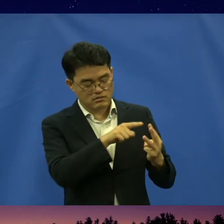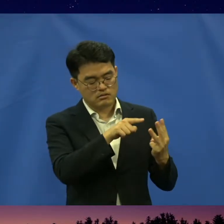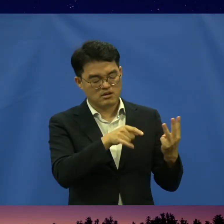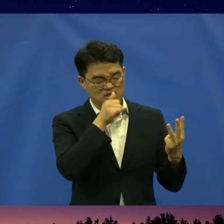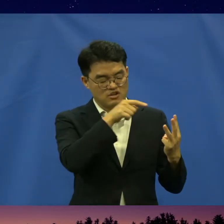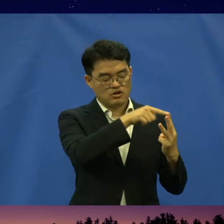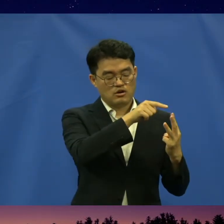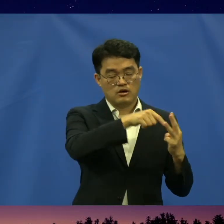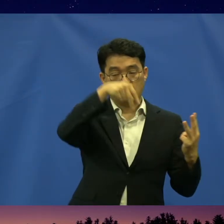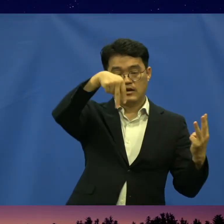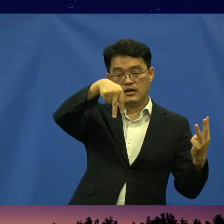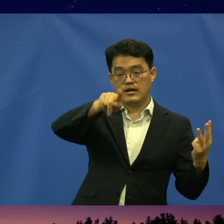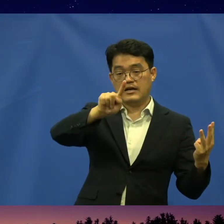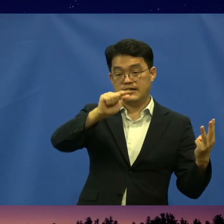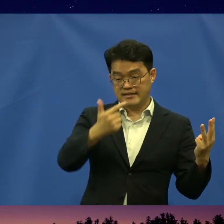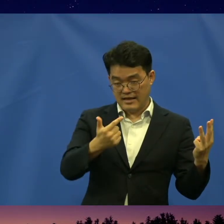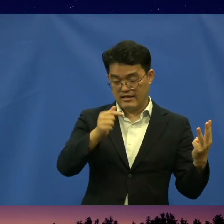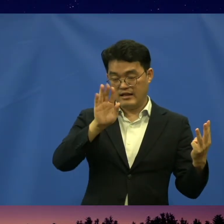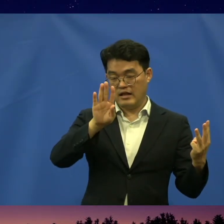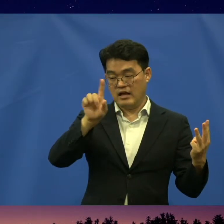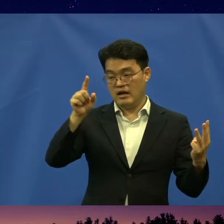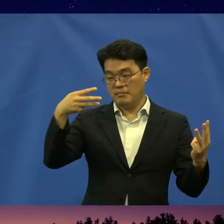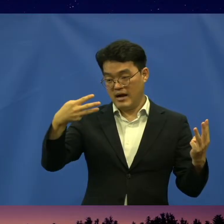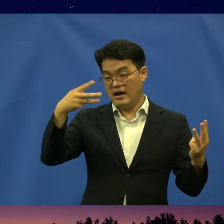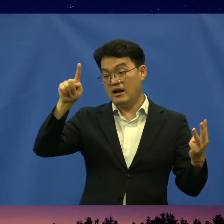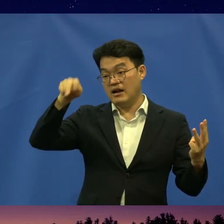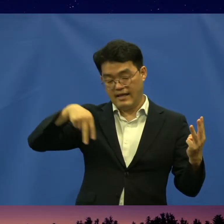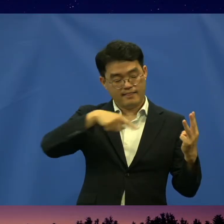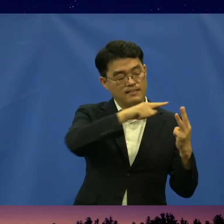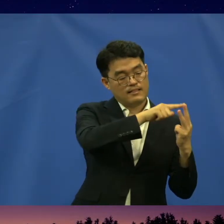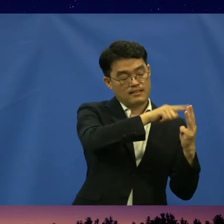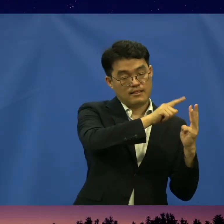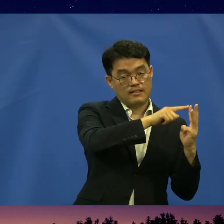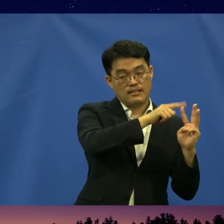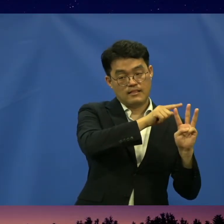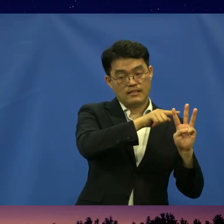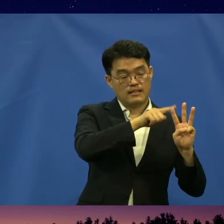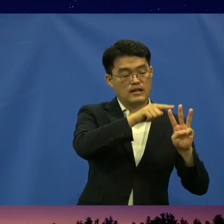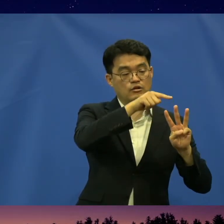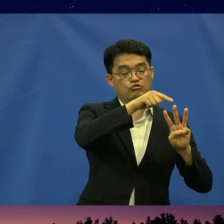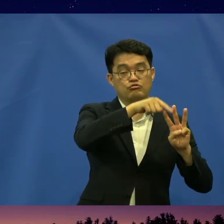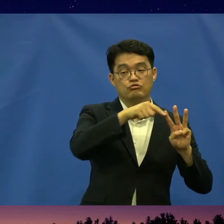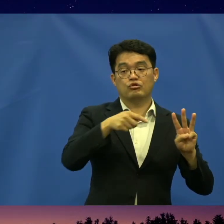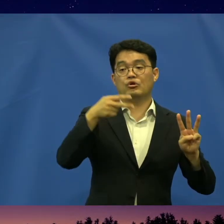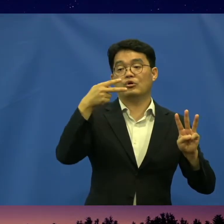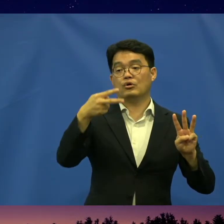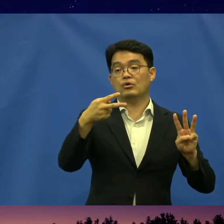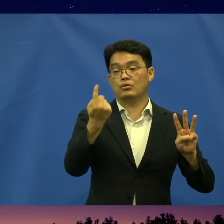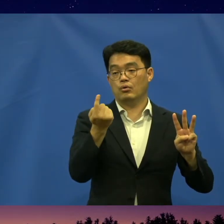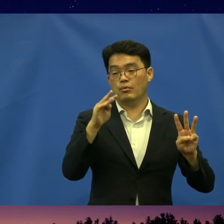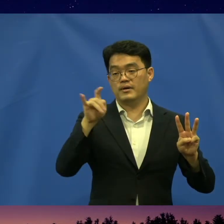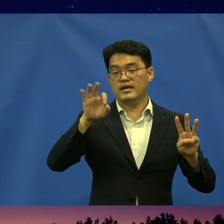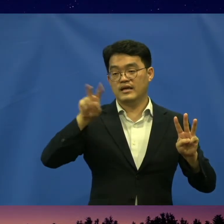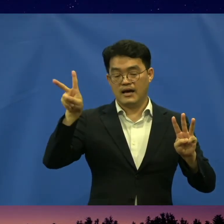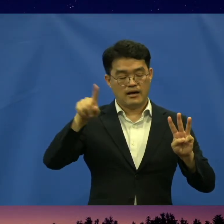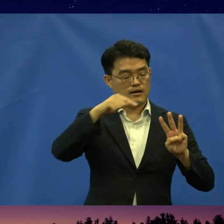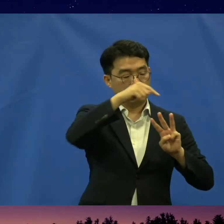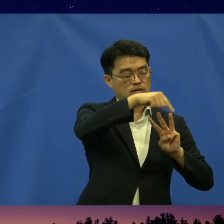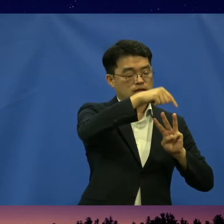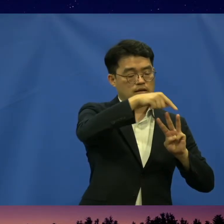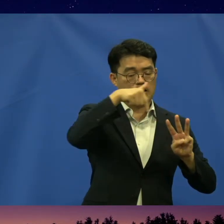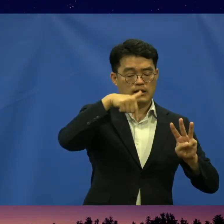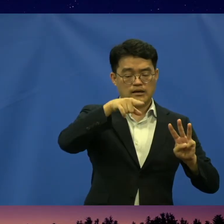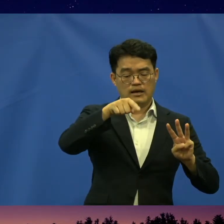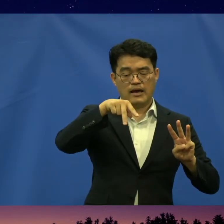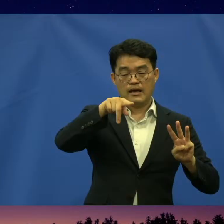성이 산시예요. 이름 발랏이. 그다음 도시가 있어요. 또 비야, 그죠? 게셈. 그리고 다수의